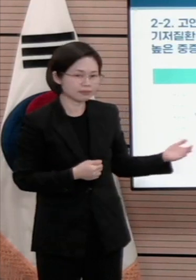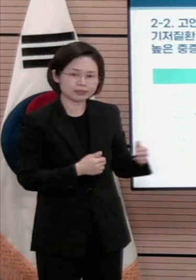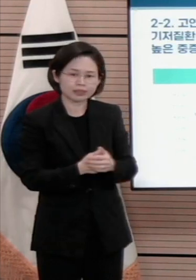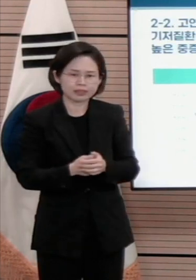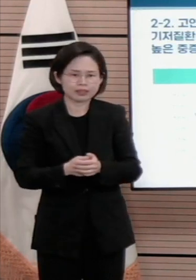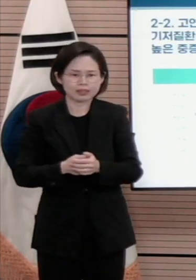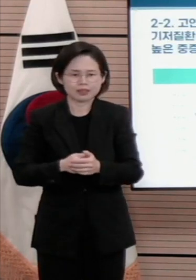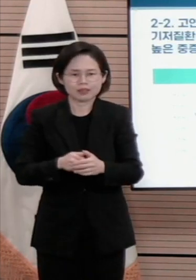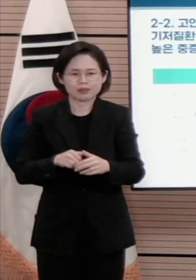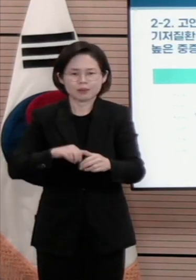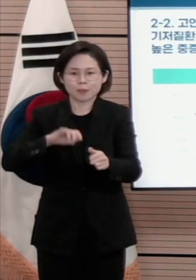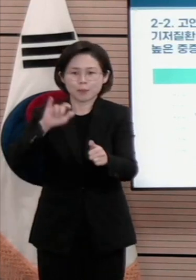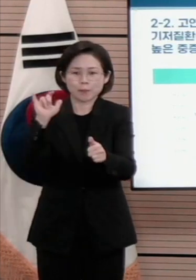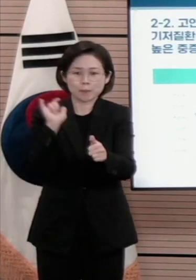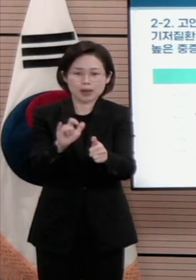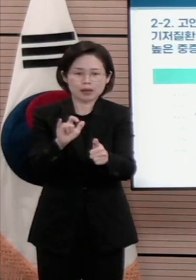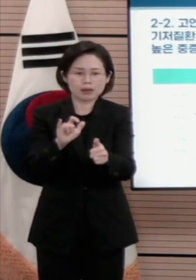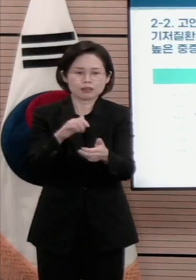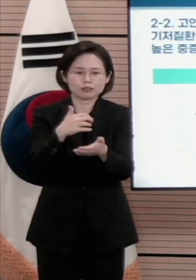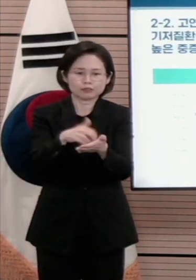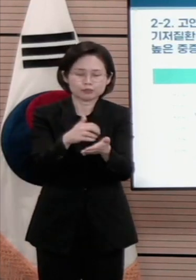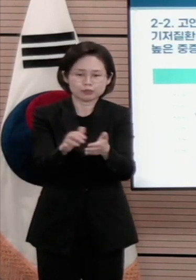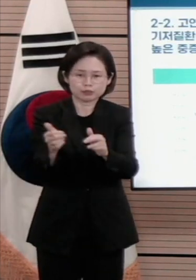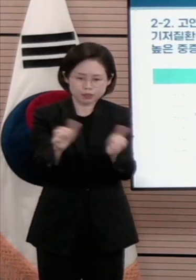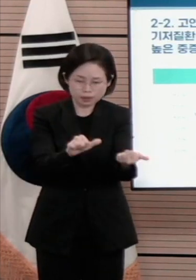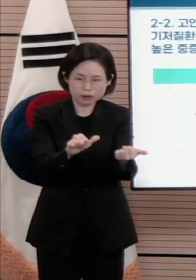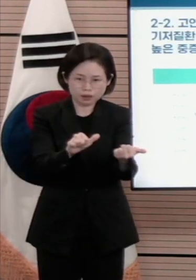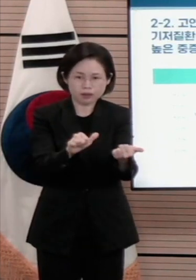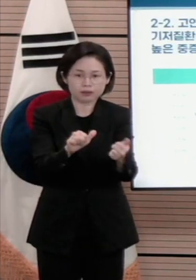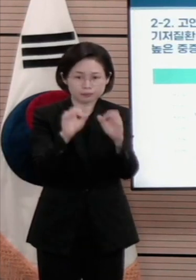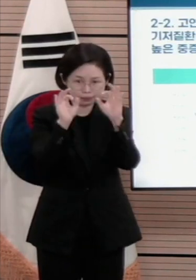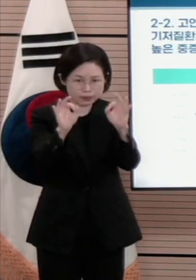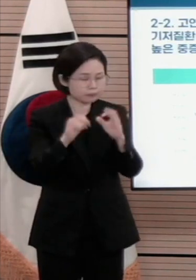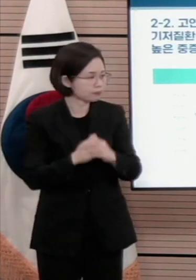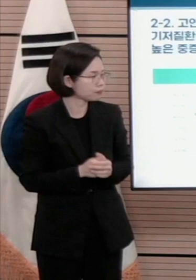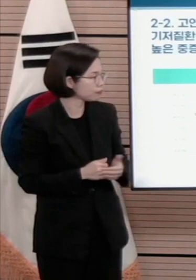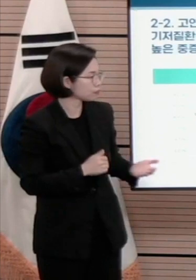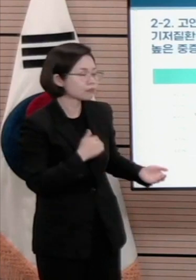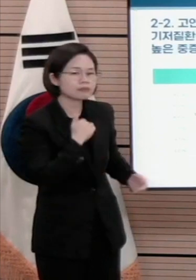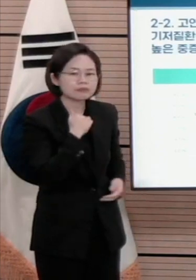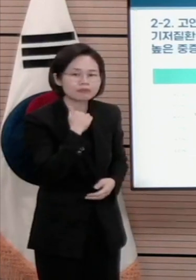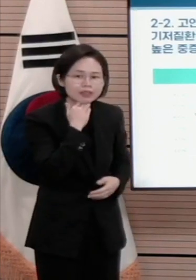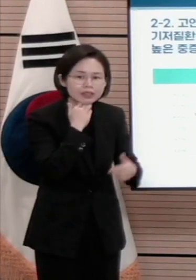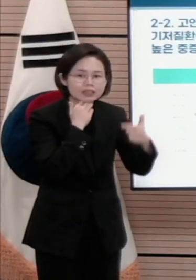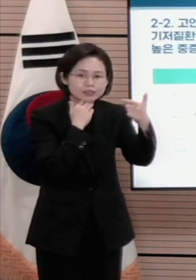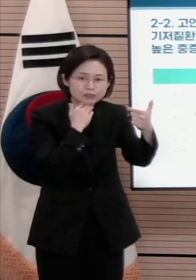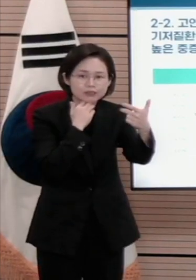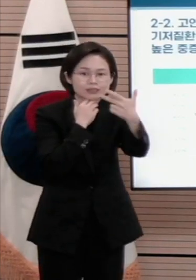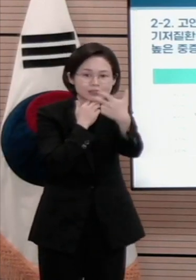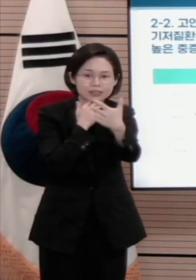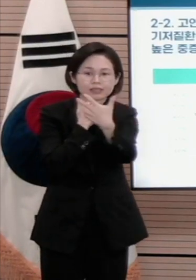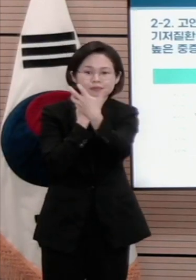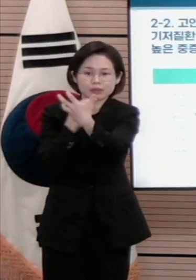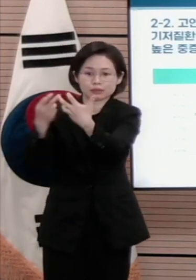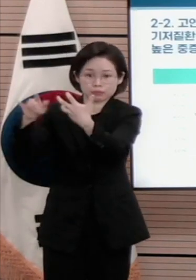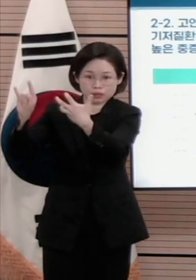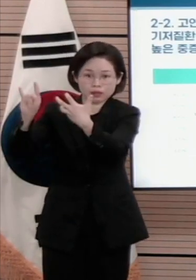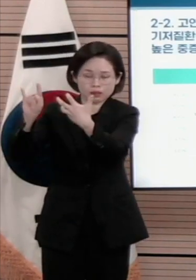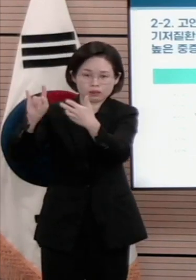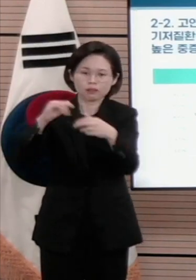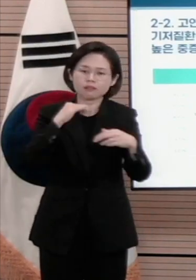비율과 치명률을 좀 보시겠습니다. 치명률은 60대, 70대, 80대의 경우에는 연령이